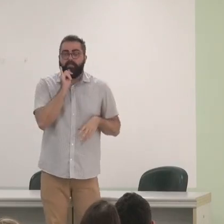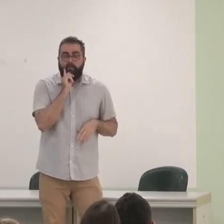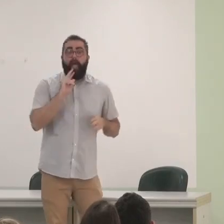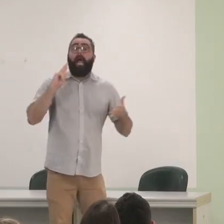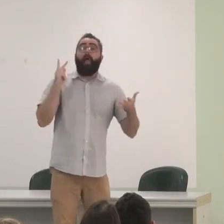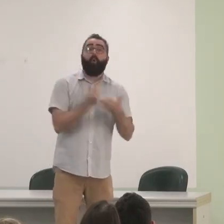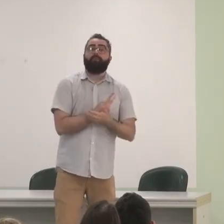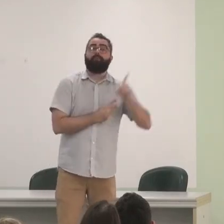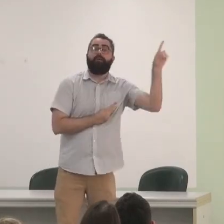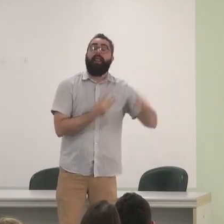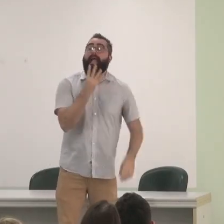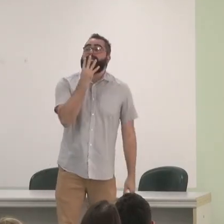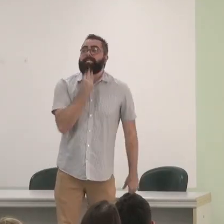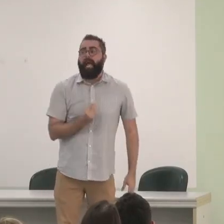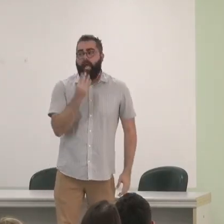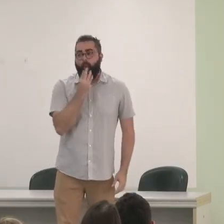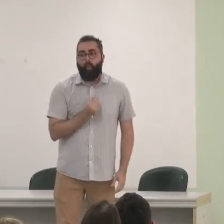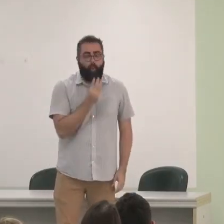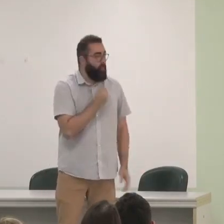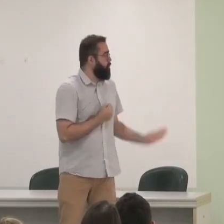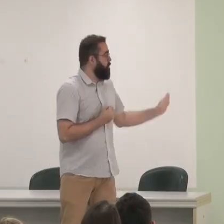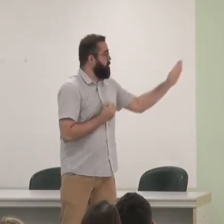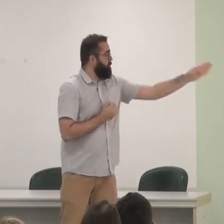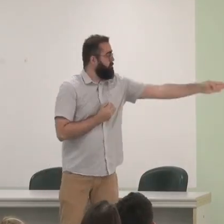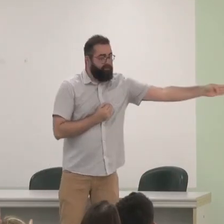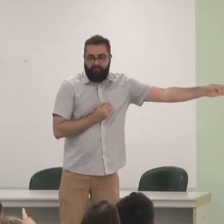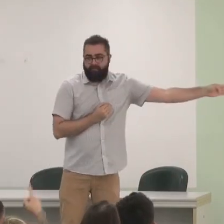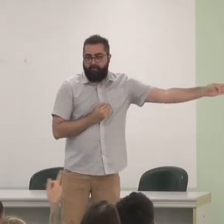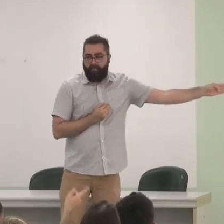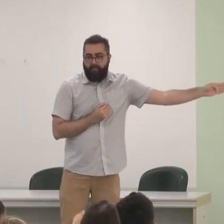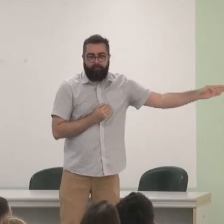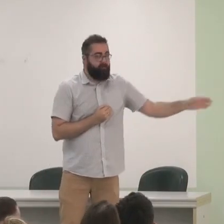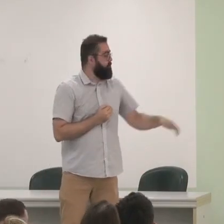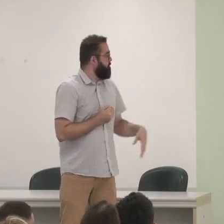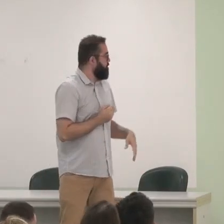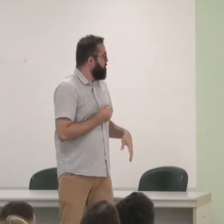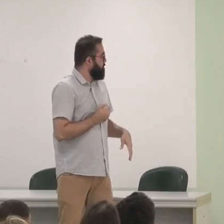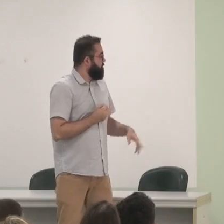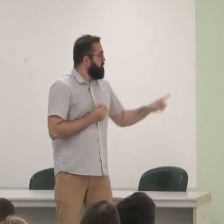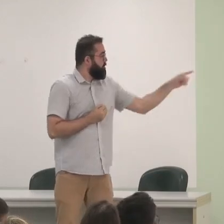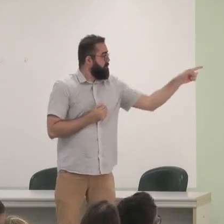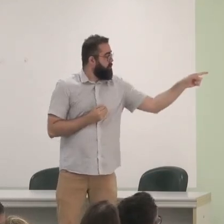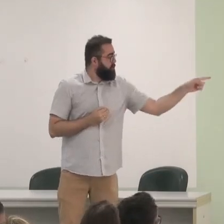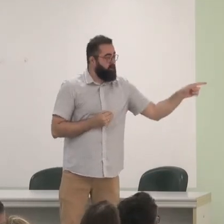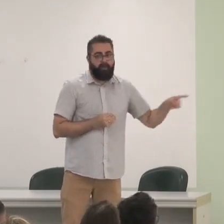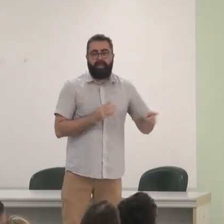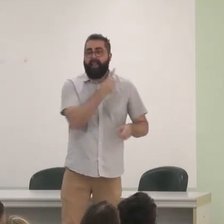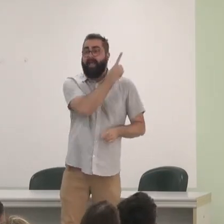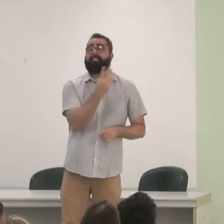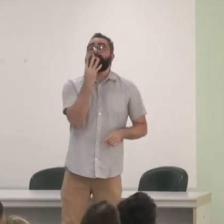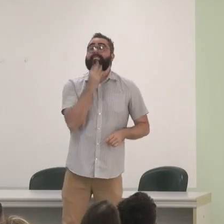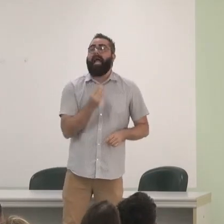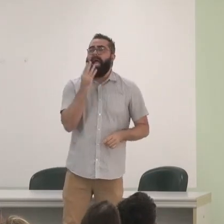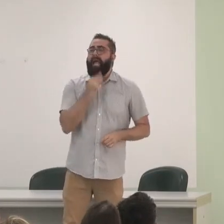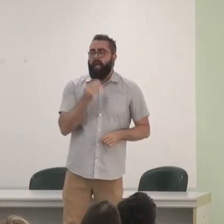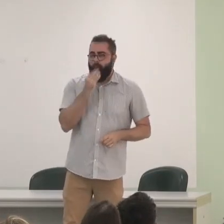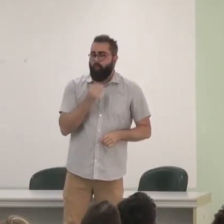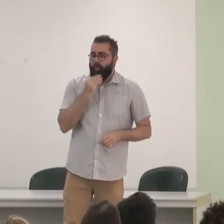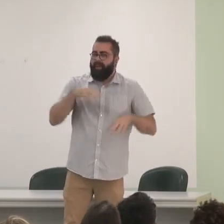origem à língua de sinais nicaragüense. A gente tem a outra imagem ali, que é o exemplo de